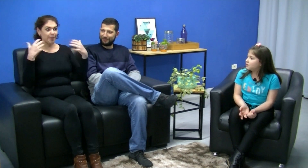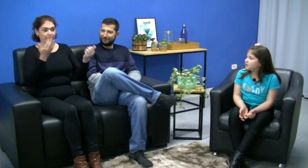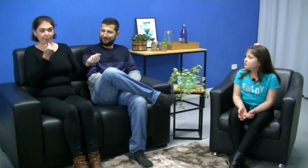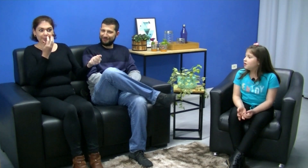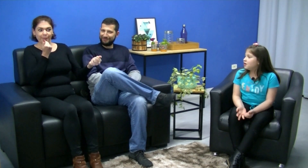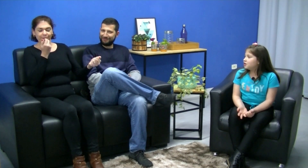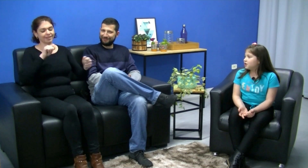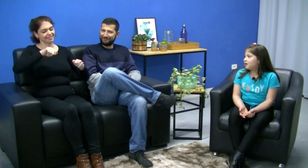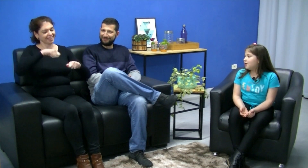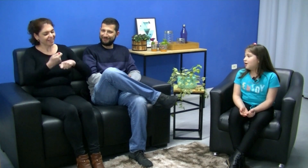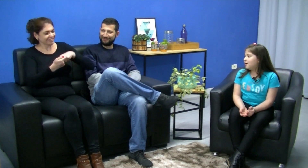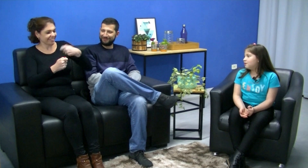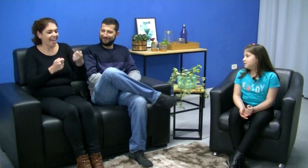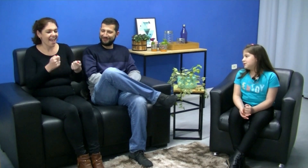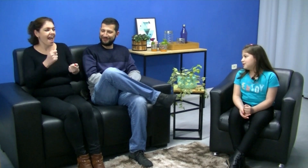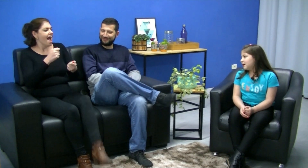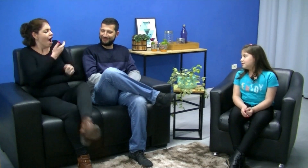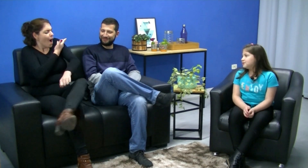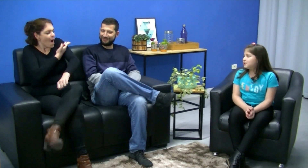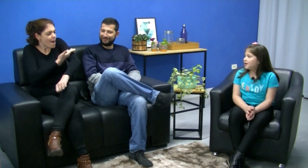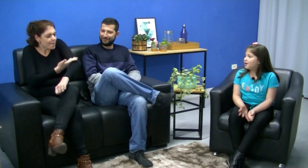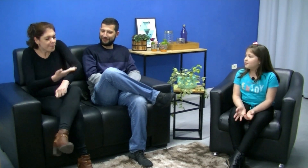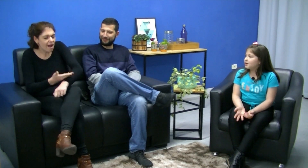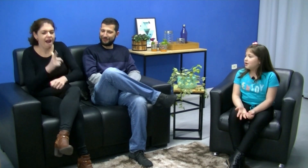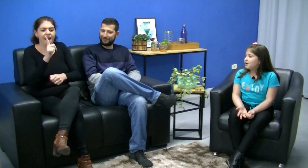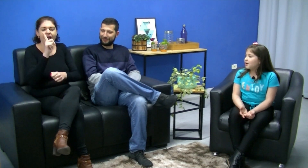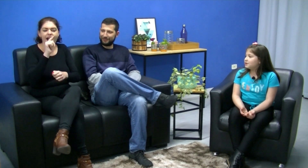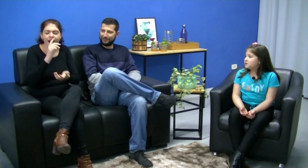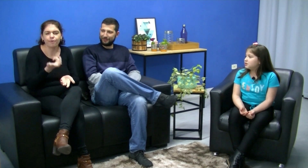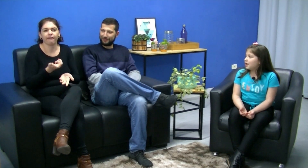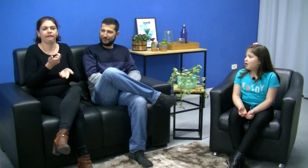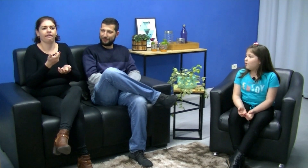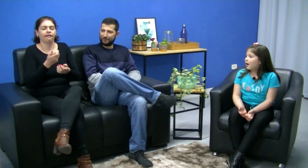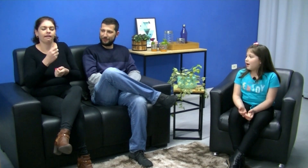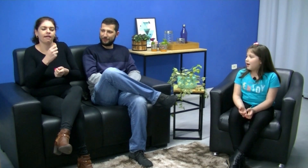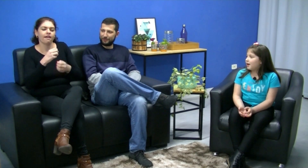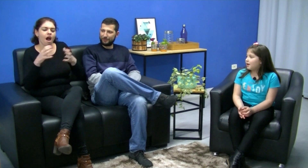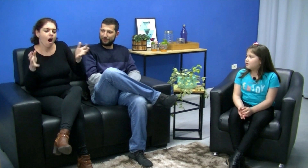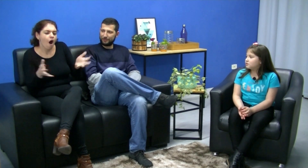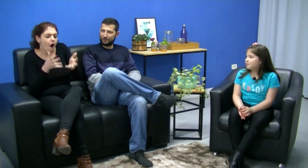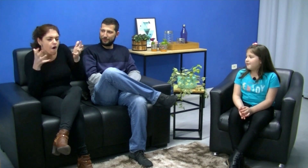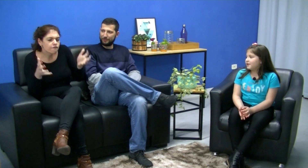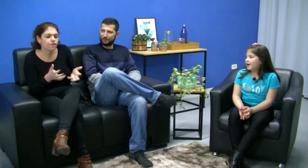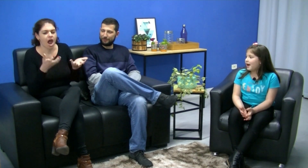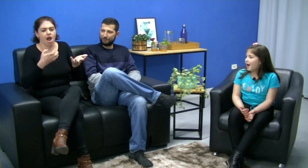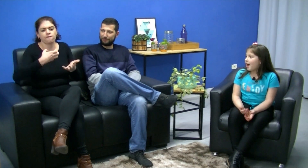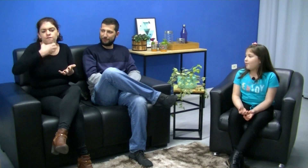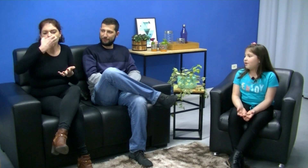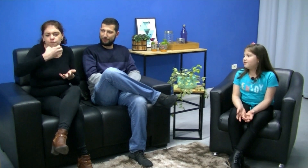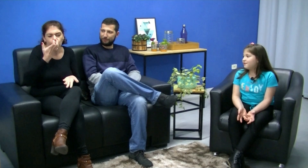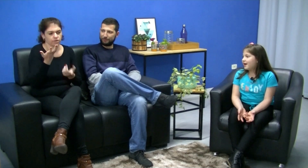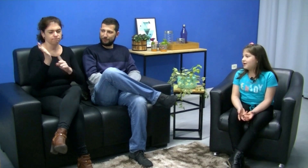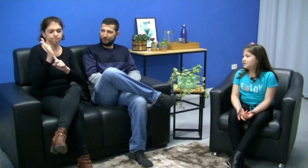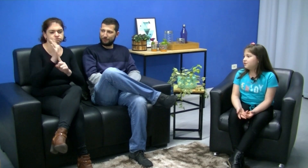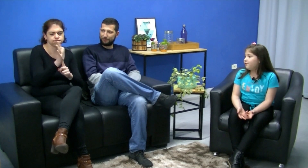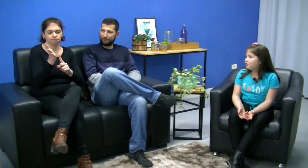ano, já o sinal, né? Cada sinal costumava falar água, alface,